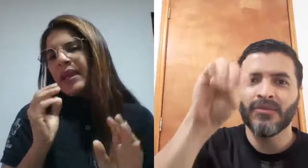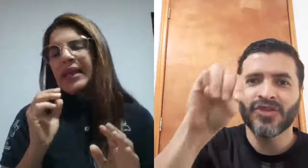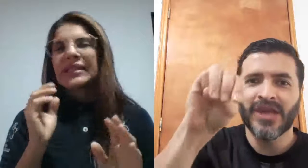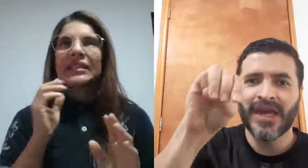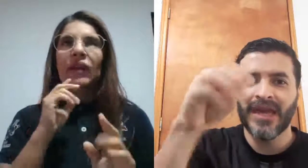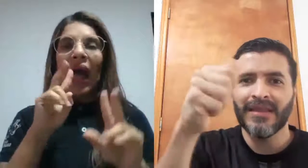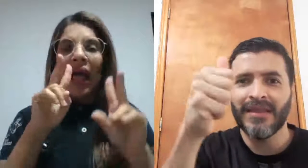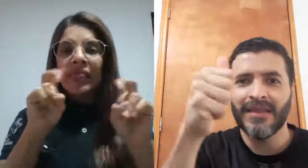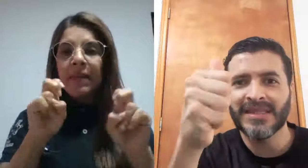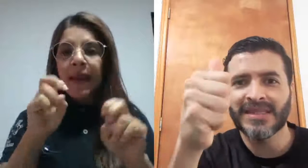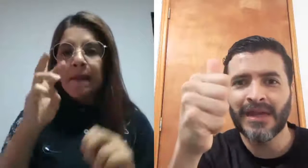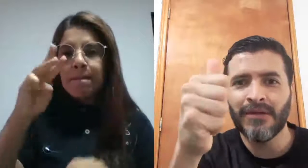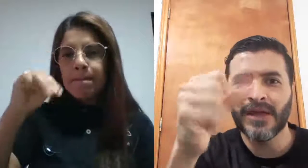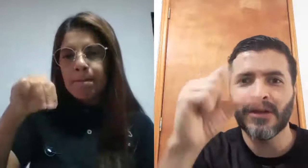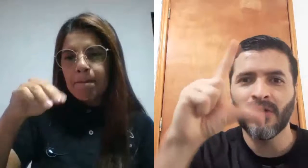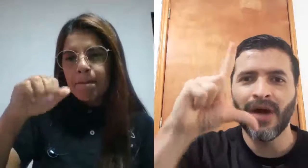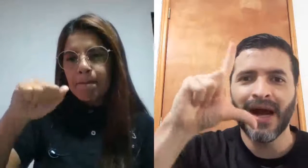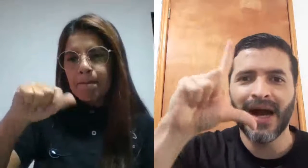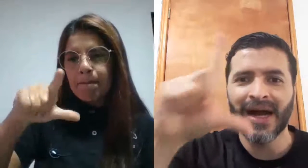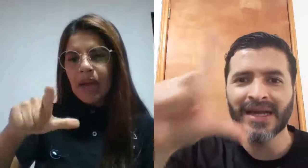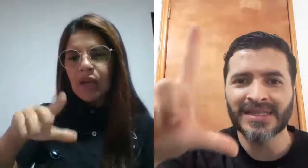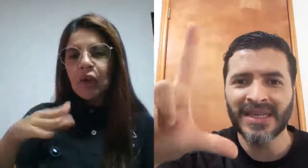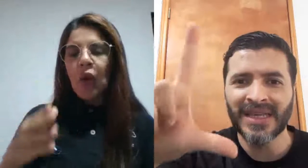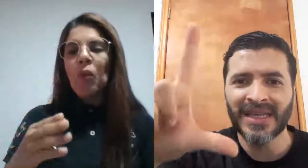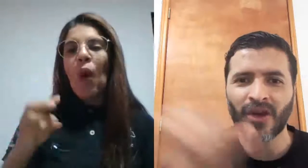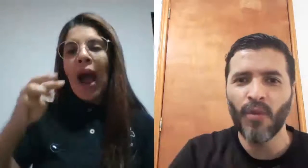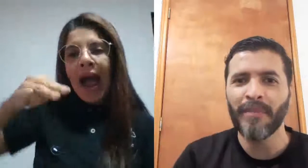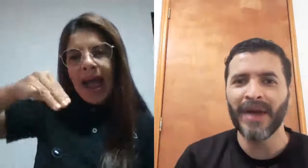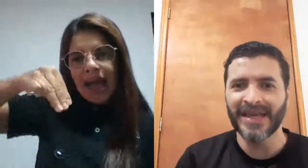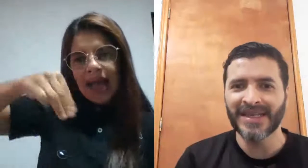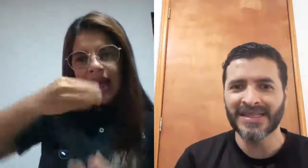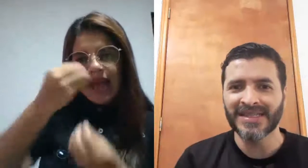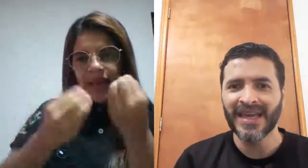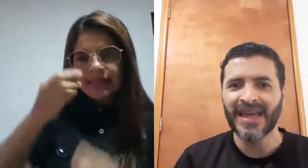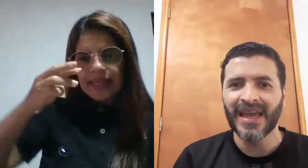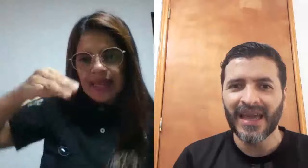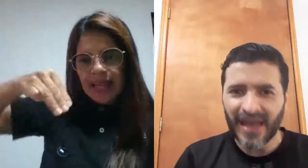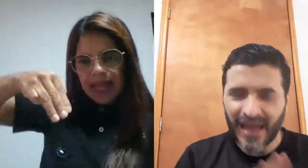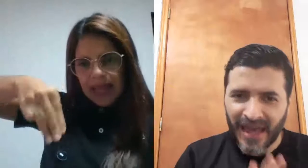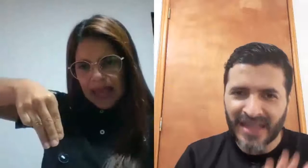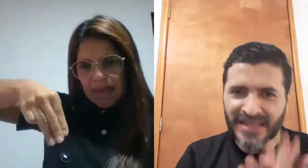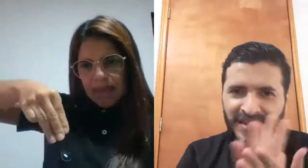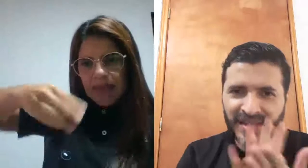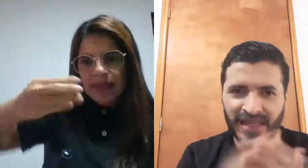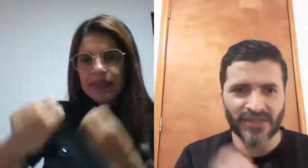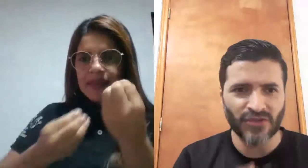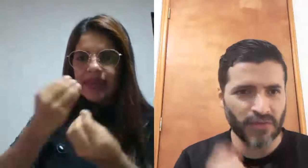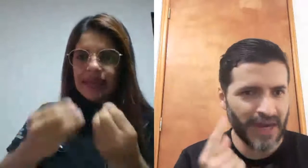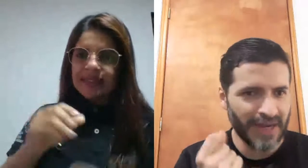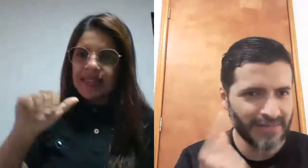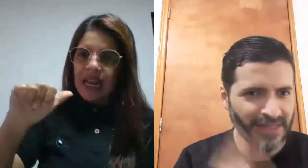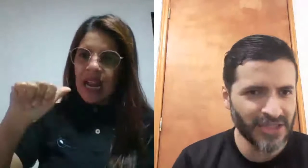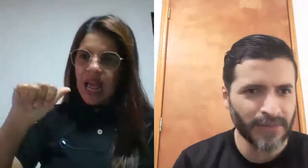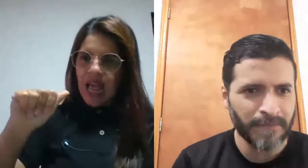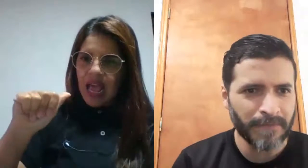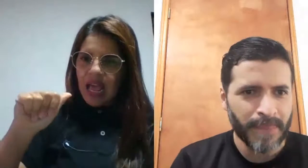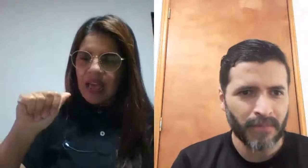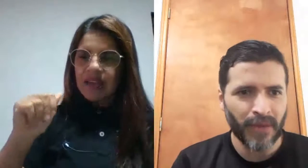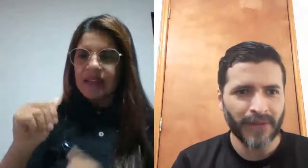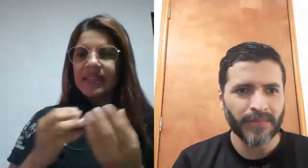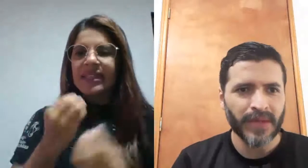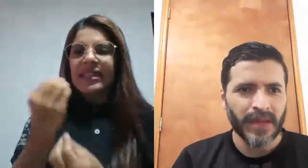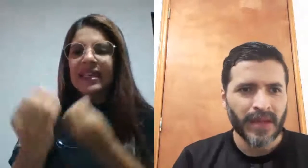mal, tenemos que escribirlo así, como aparece en señas normales.